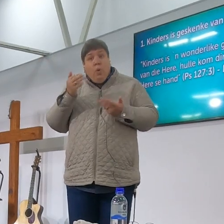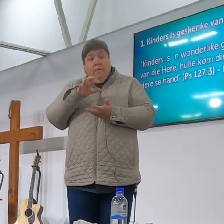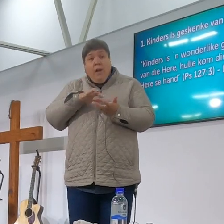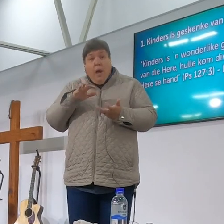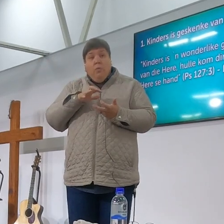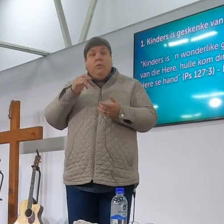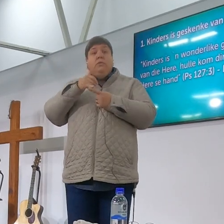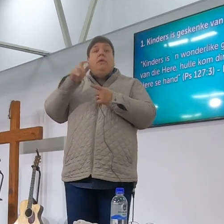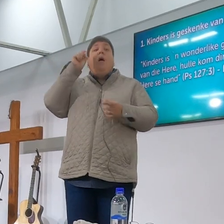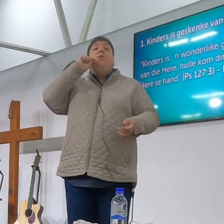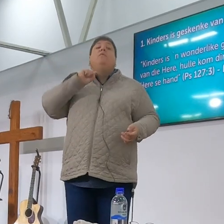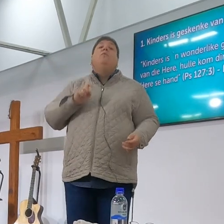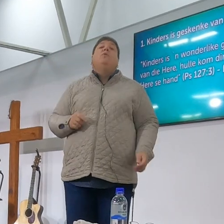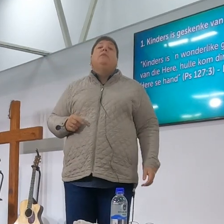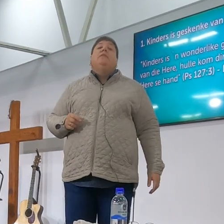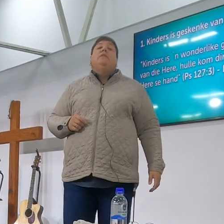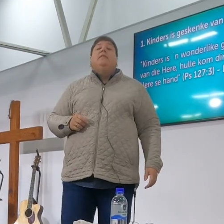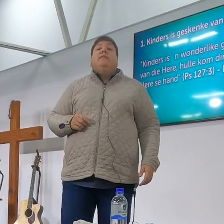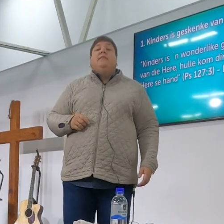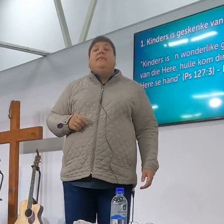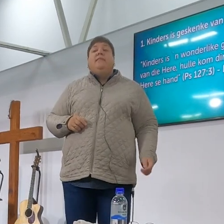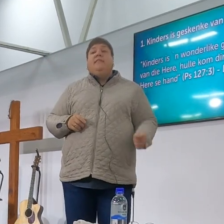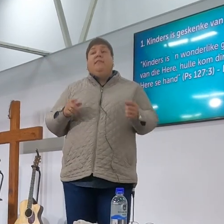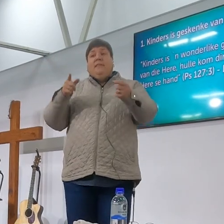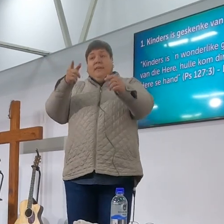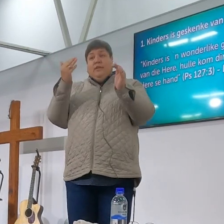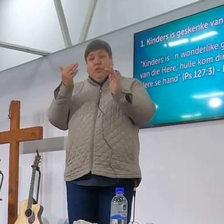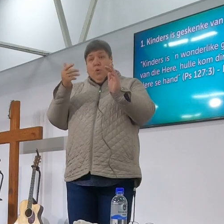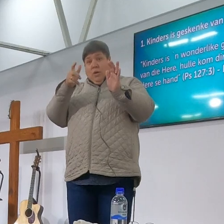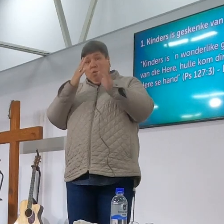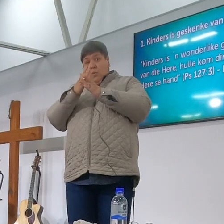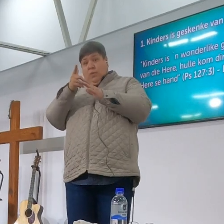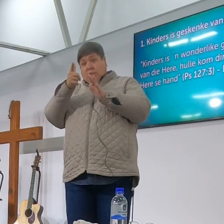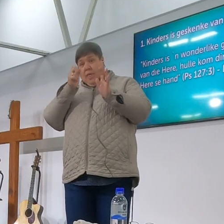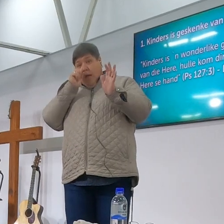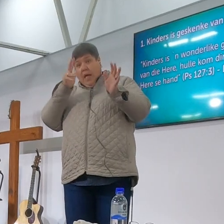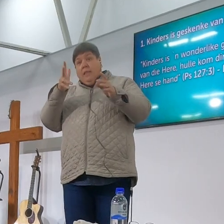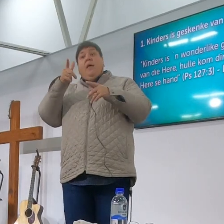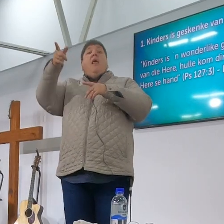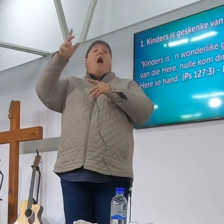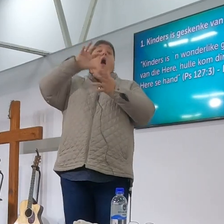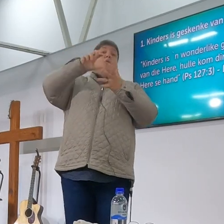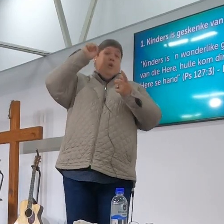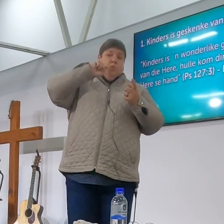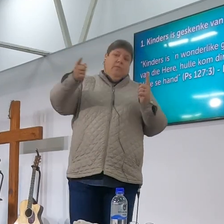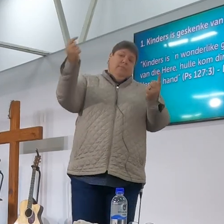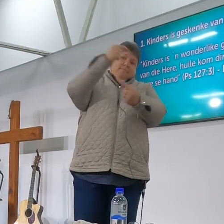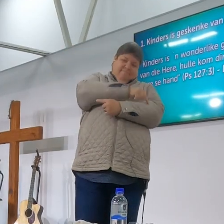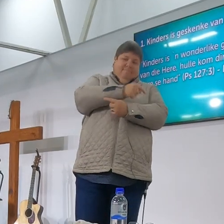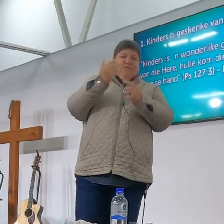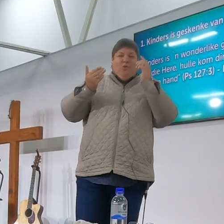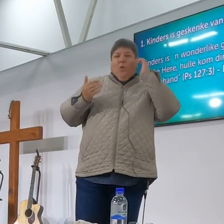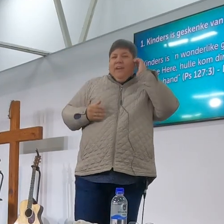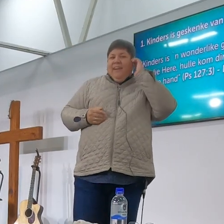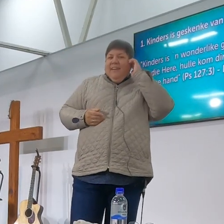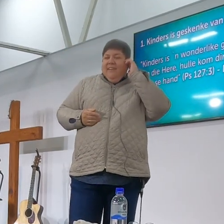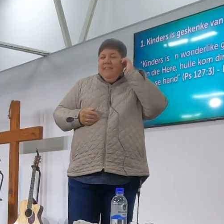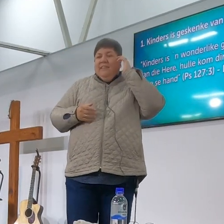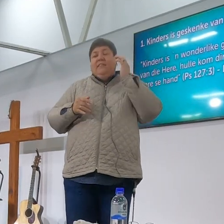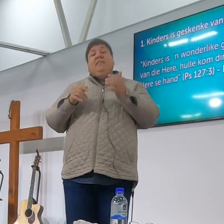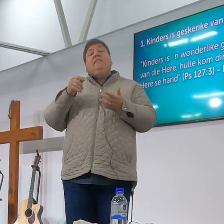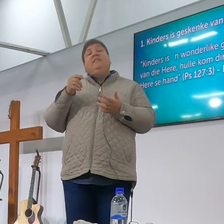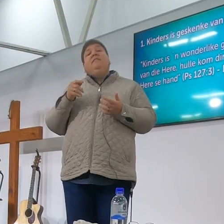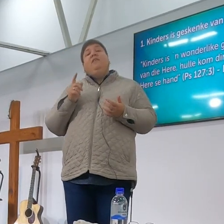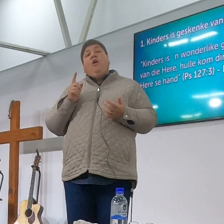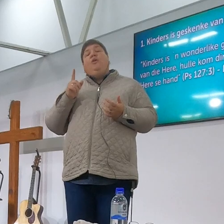antwoord. Jy sorg vir hulle vir 18 jaar, hulle sorg vir jou op jou ou dag. Maar so in daai tyd was dit die plan, en dis hoekom Salomo skryf, hy sê ook,